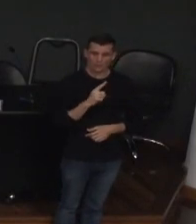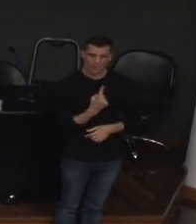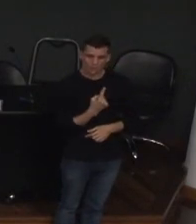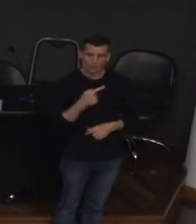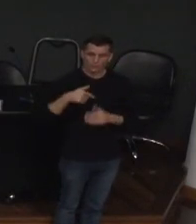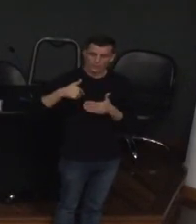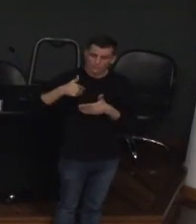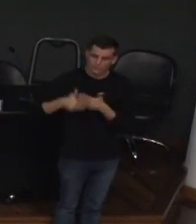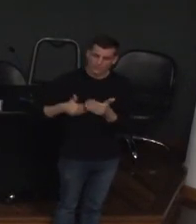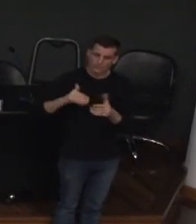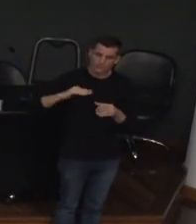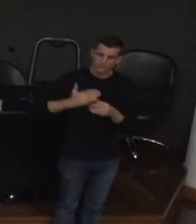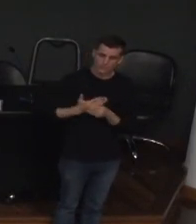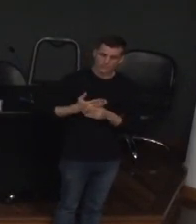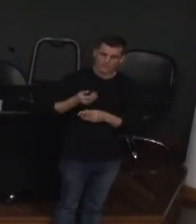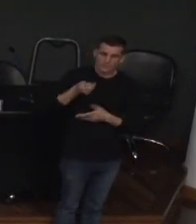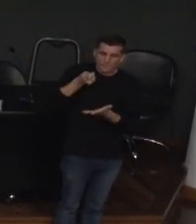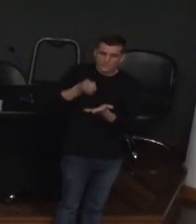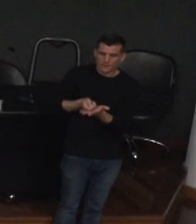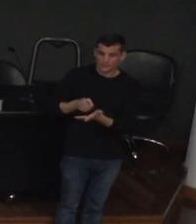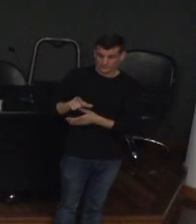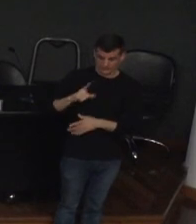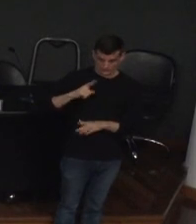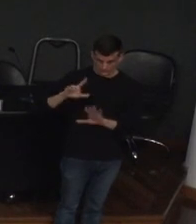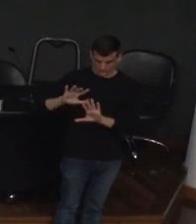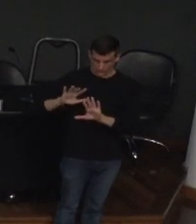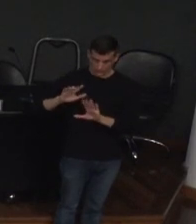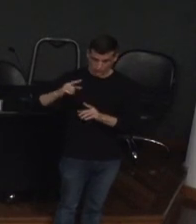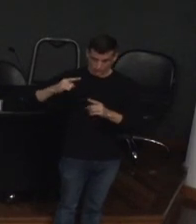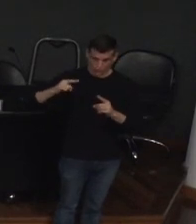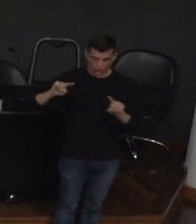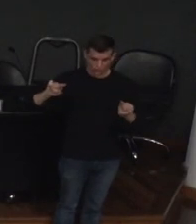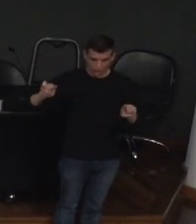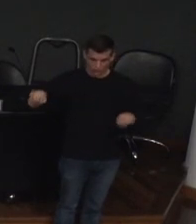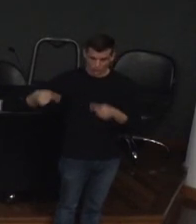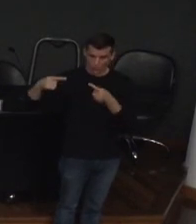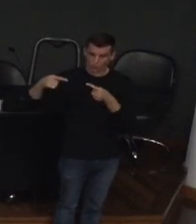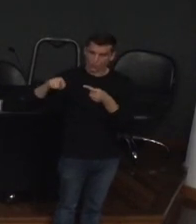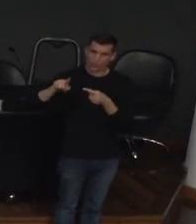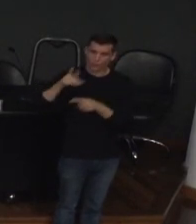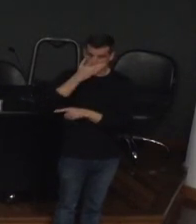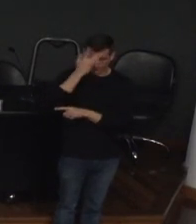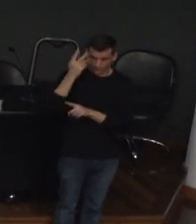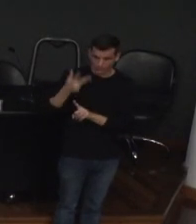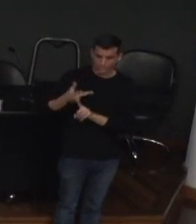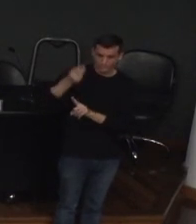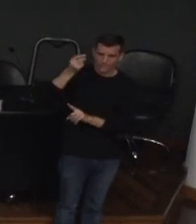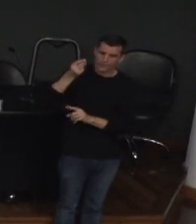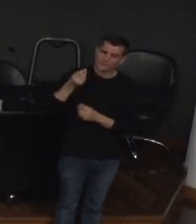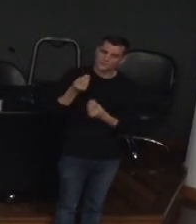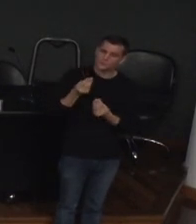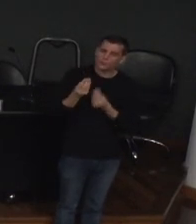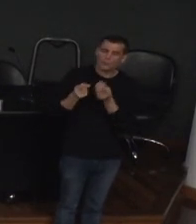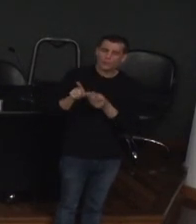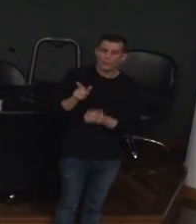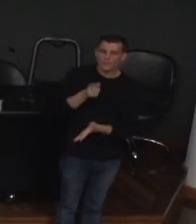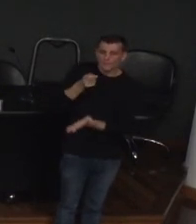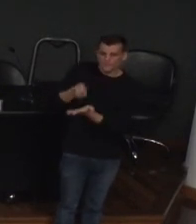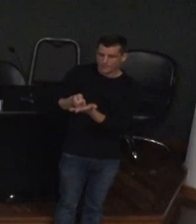de premiação do vencedor do concurso. A descrição desse processo